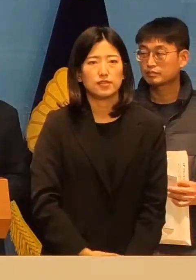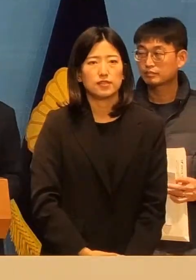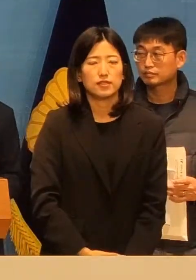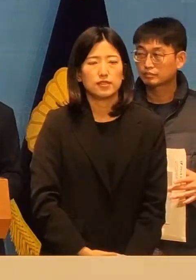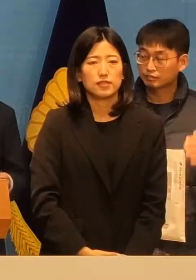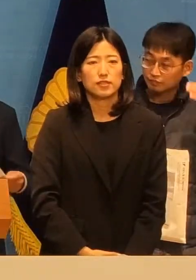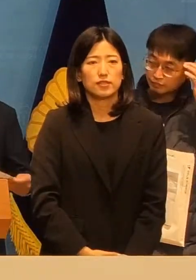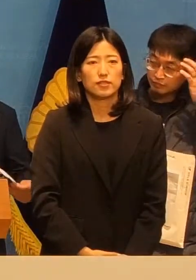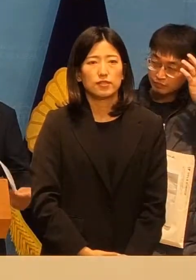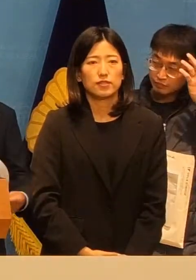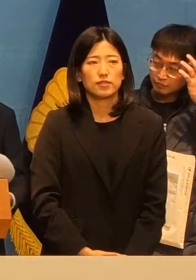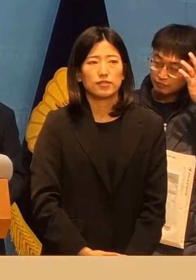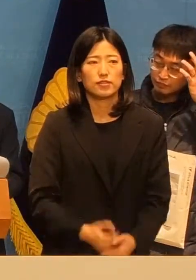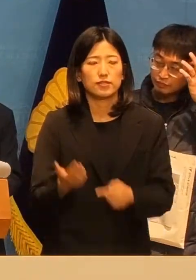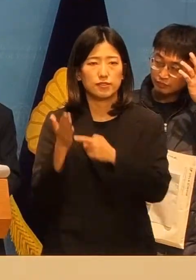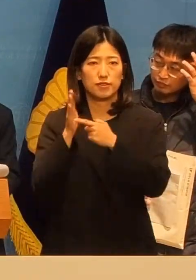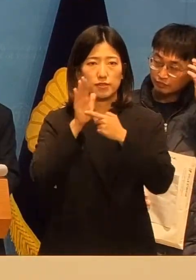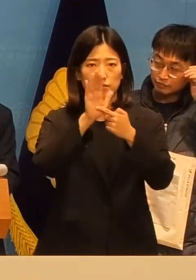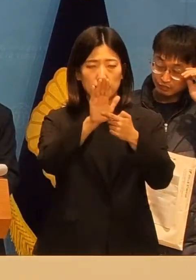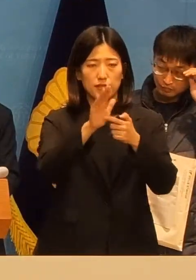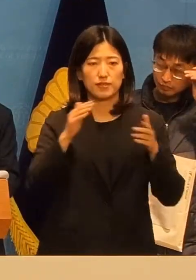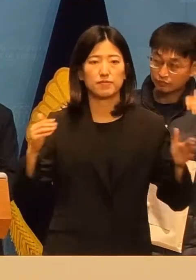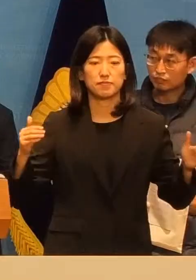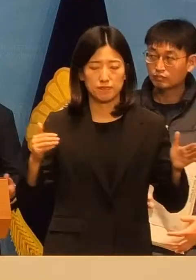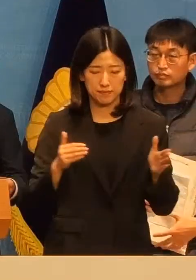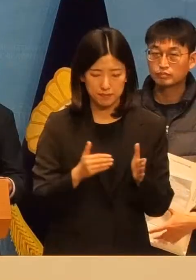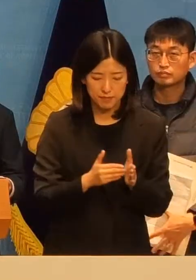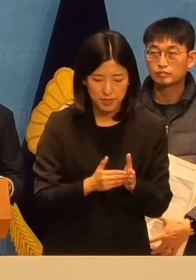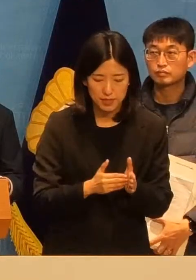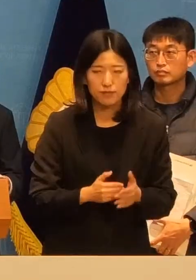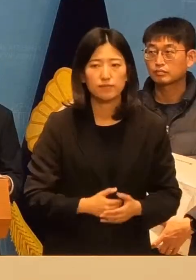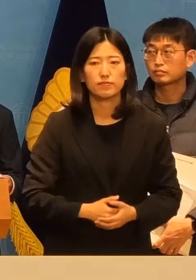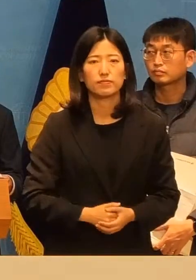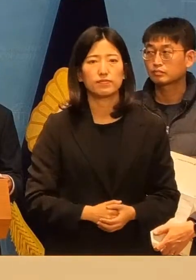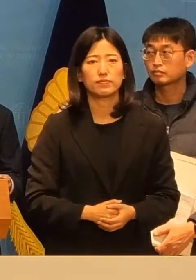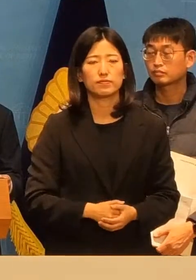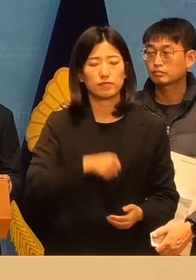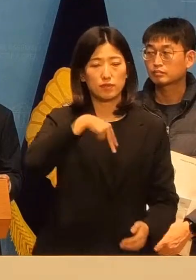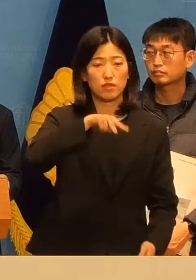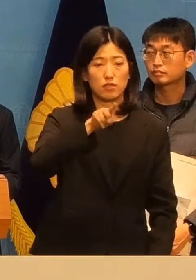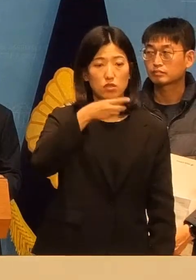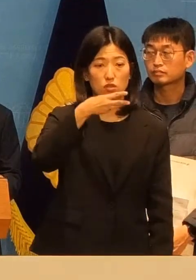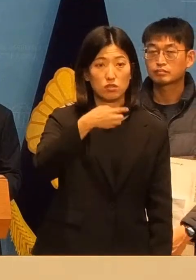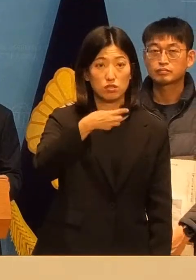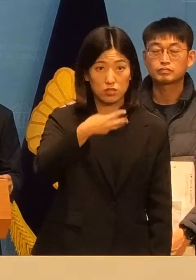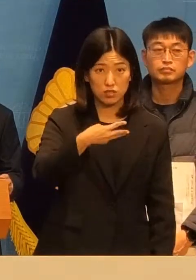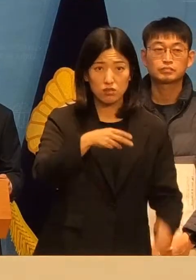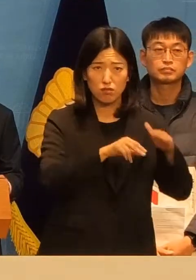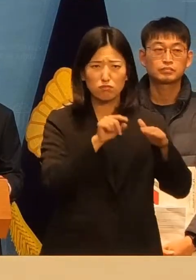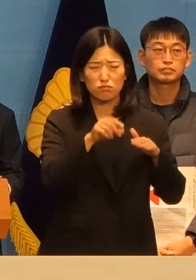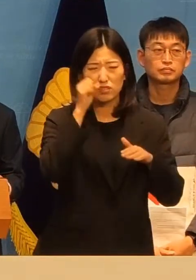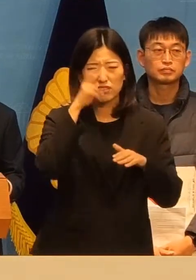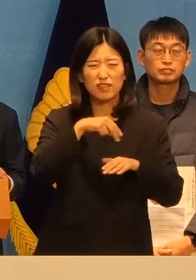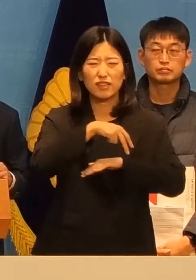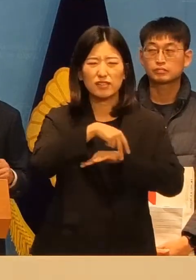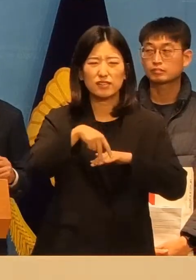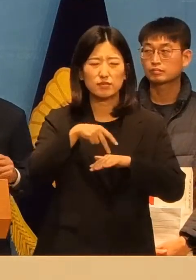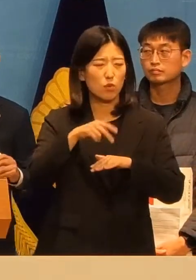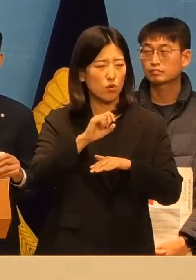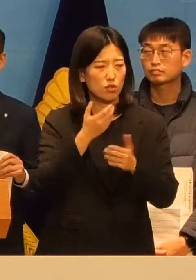네, 이상 저희 기자회견을 모두 마치고 셔틀 열차는 시설비만